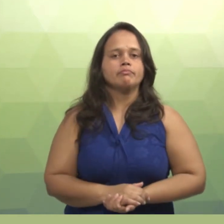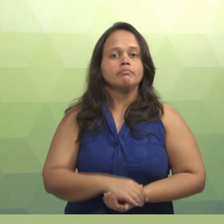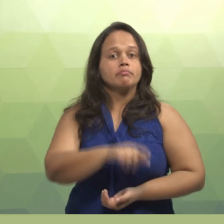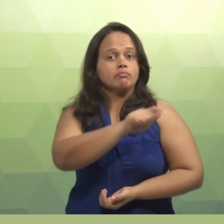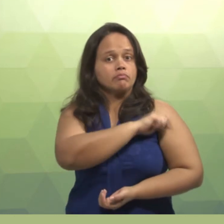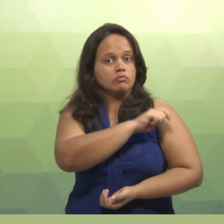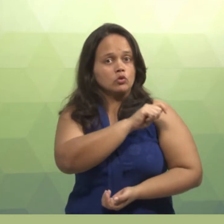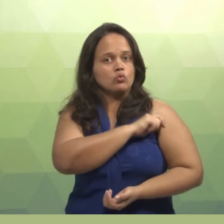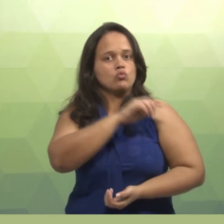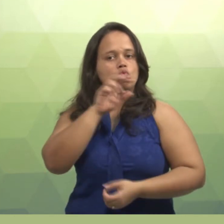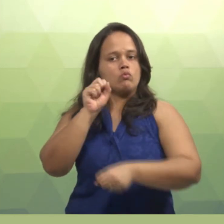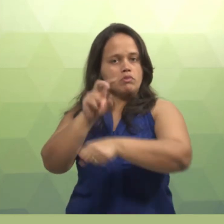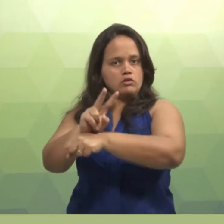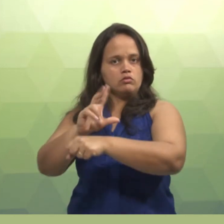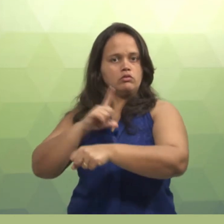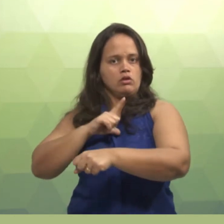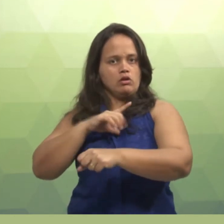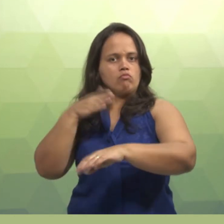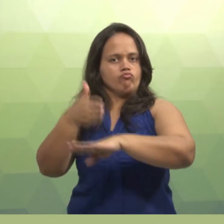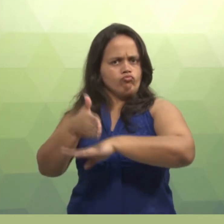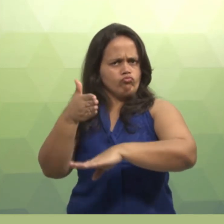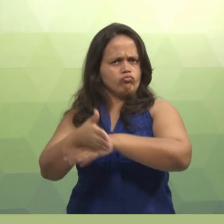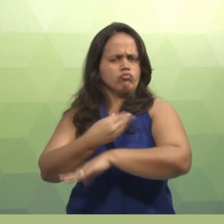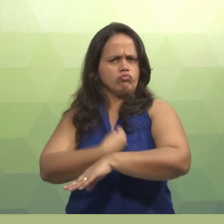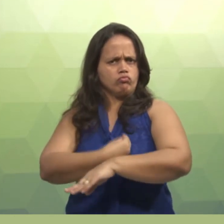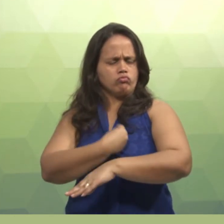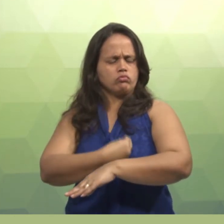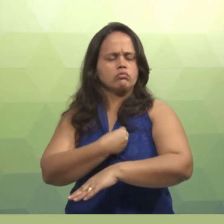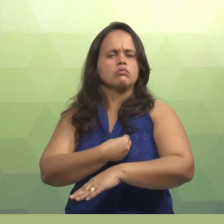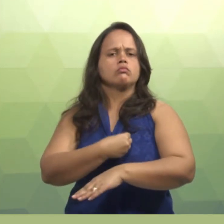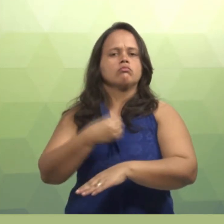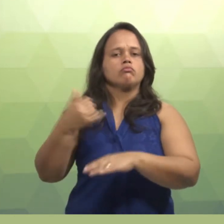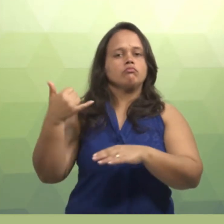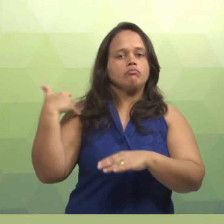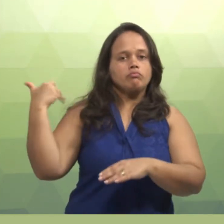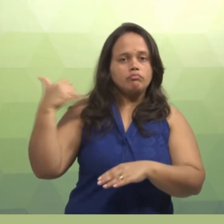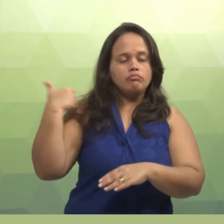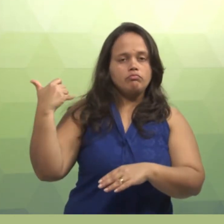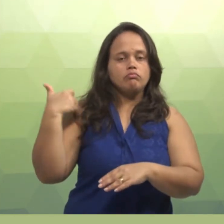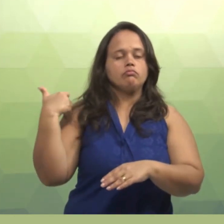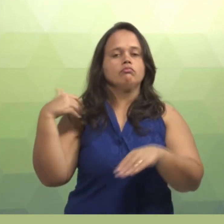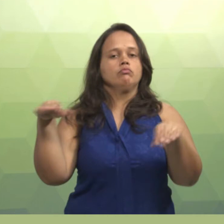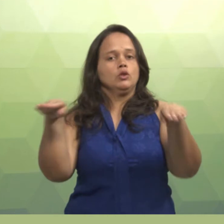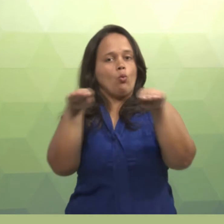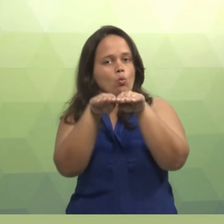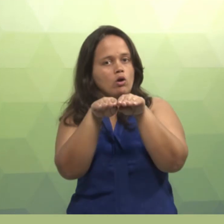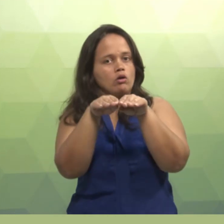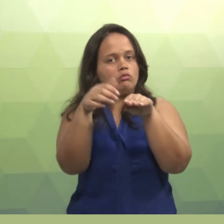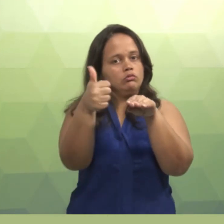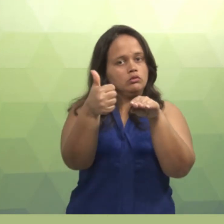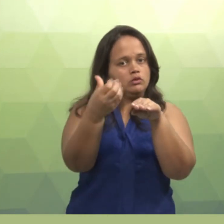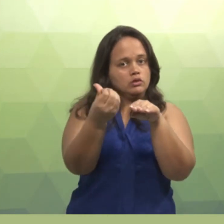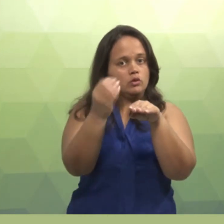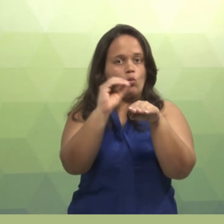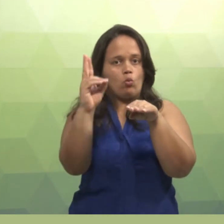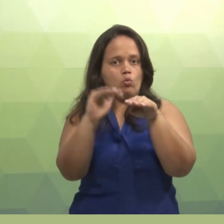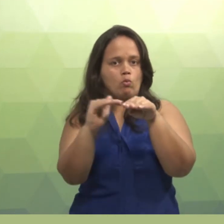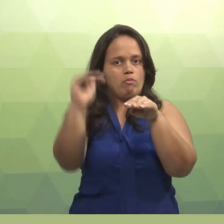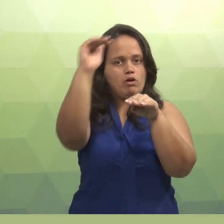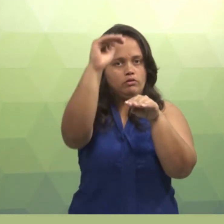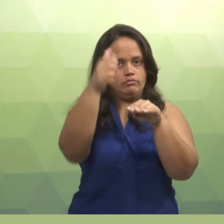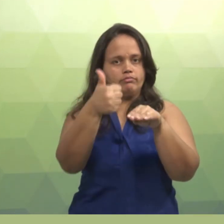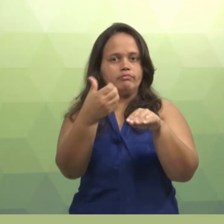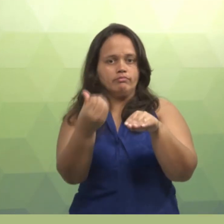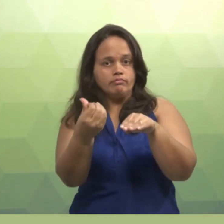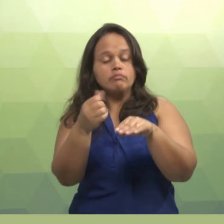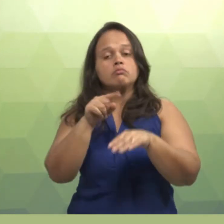alunos regularmente matriculados e frequentes, com idade igual ou superior a 16 anos,